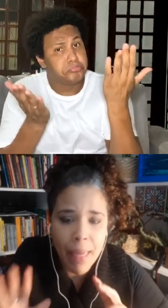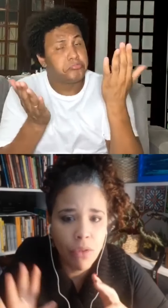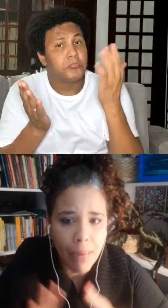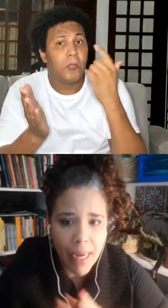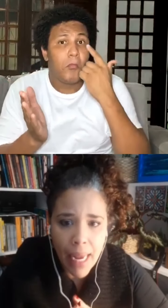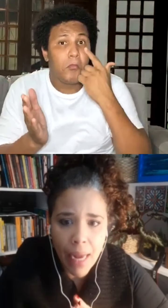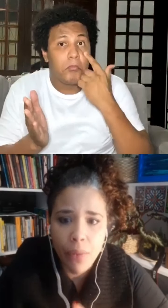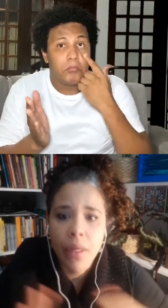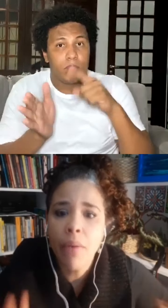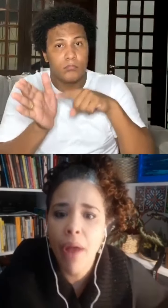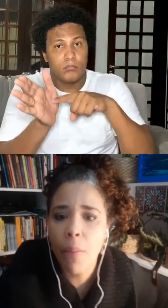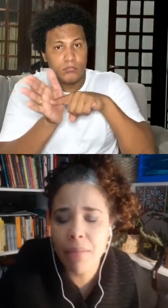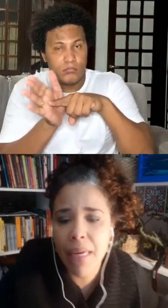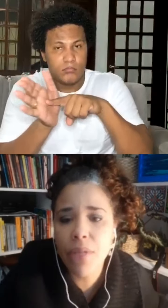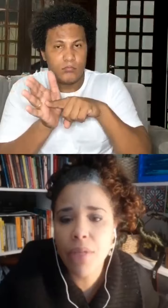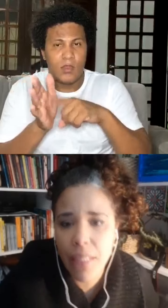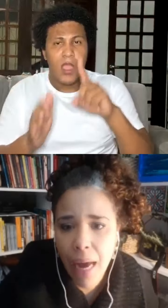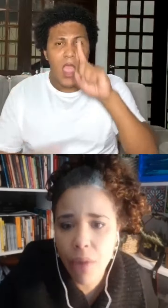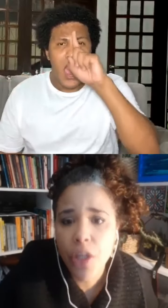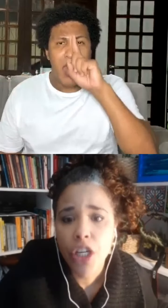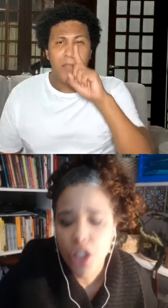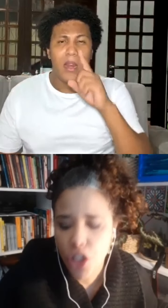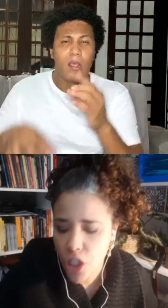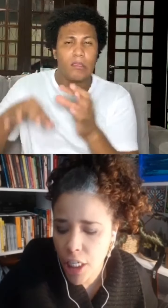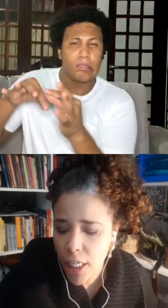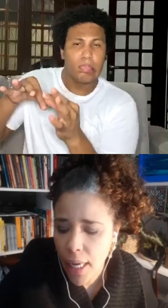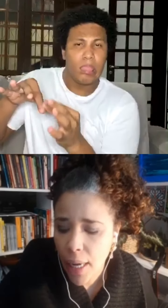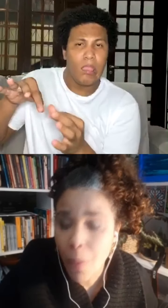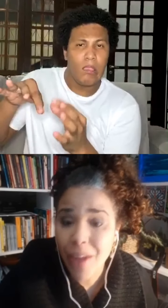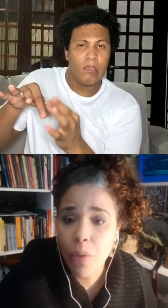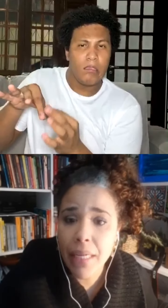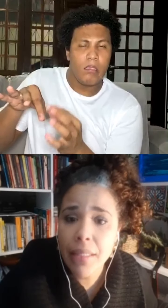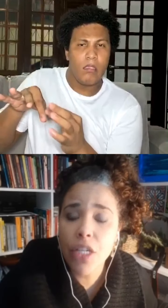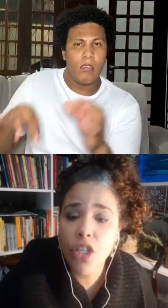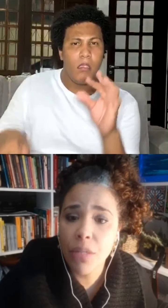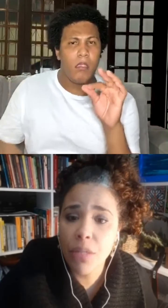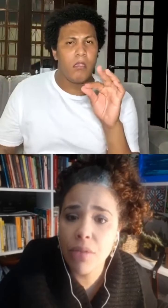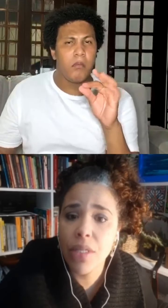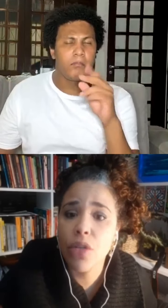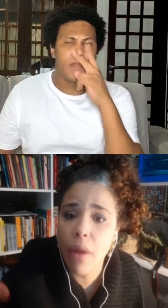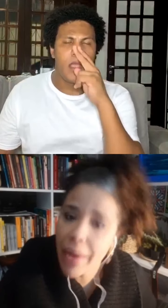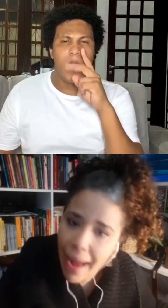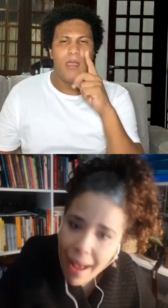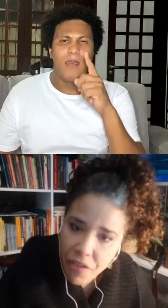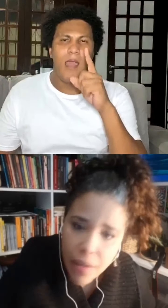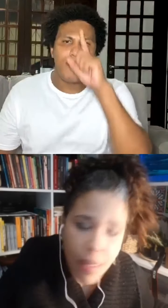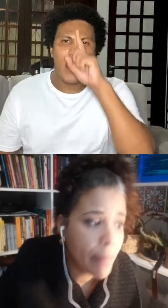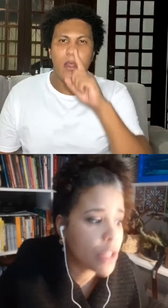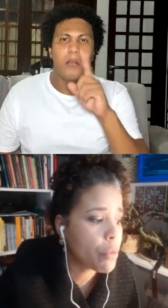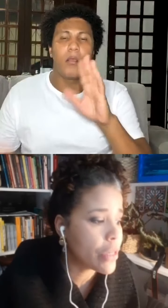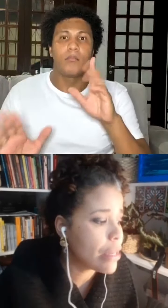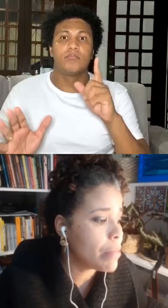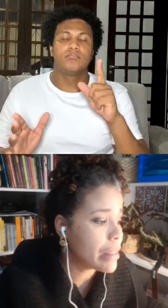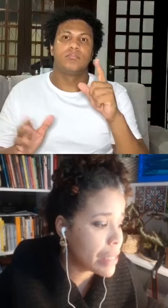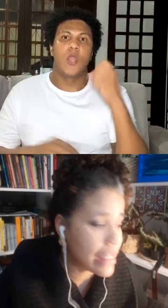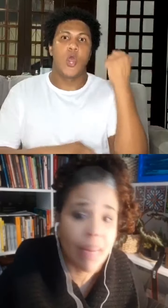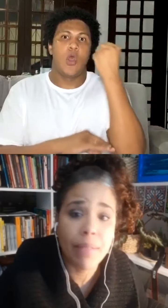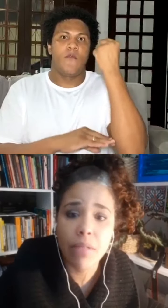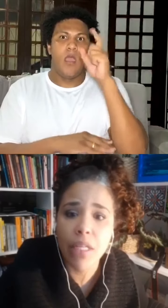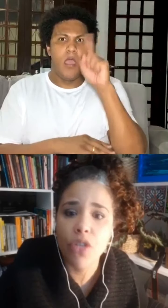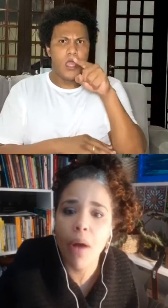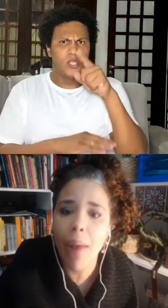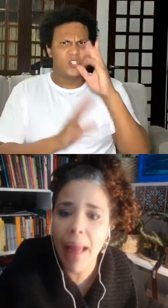corrimento amarelo não é o primeiro sinal de uma doença de transmissão sexual grave, mas pode ser uma doença de